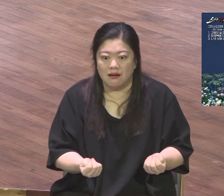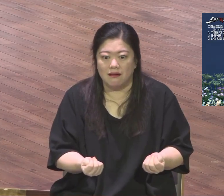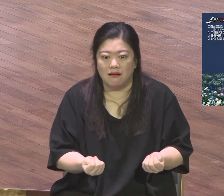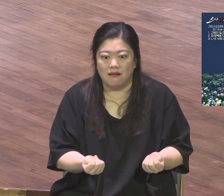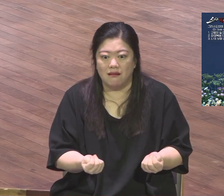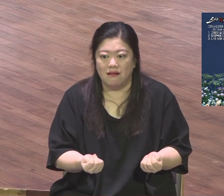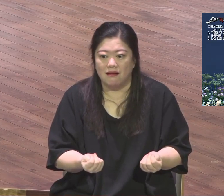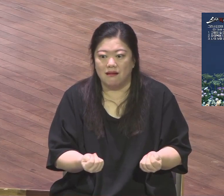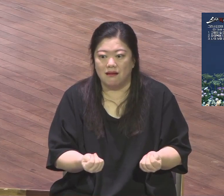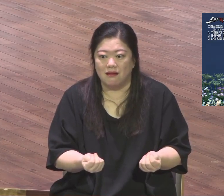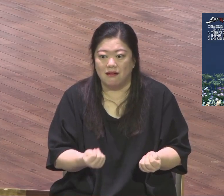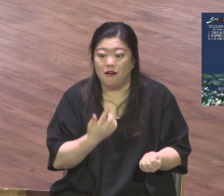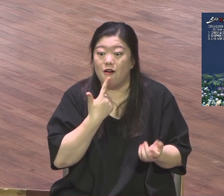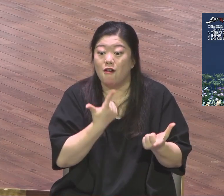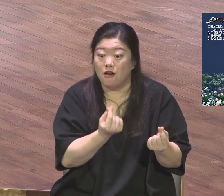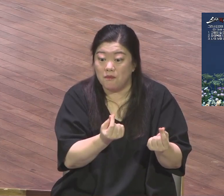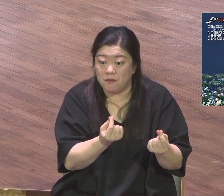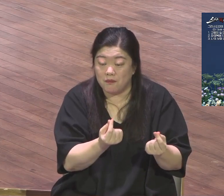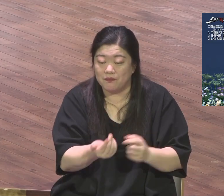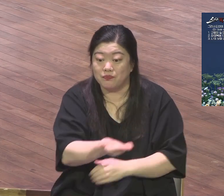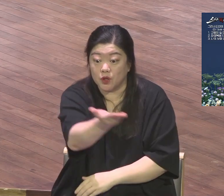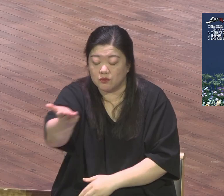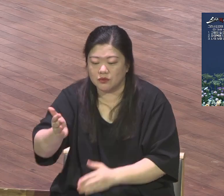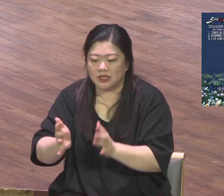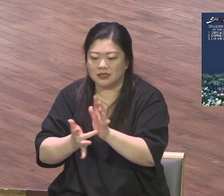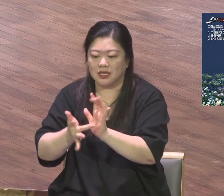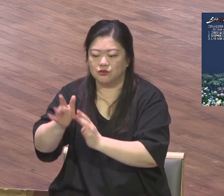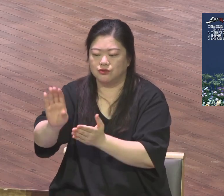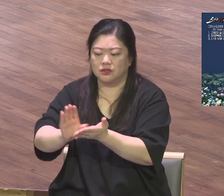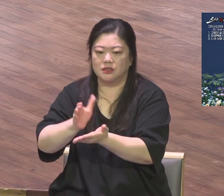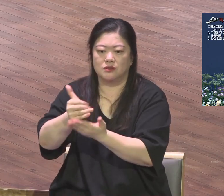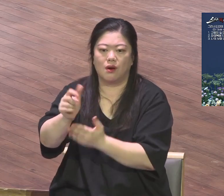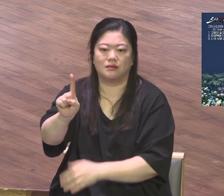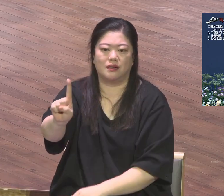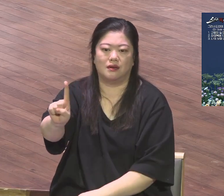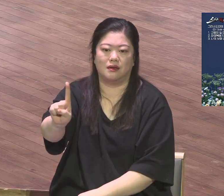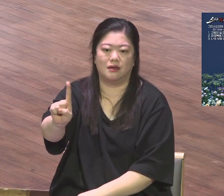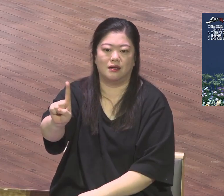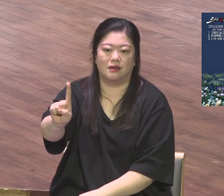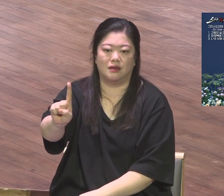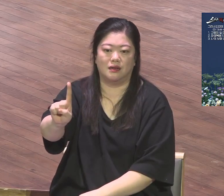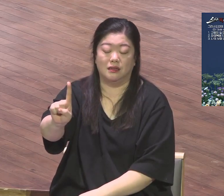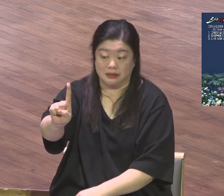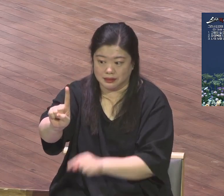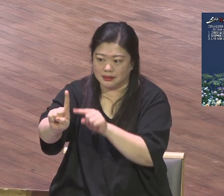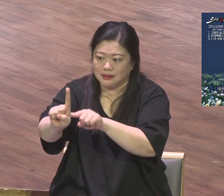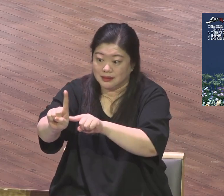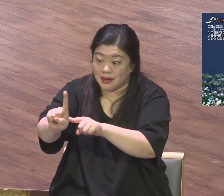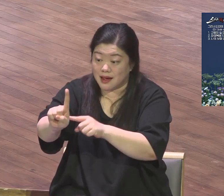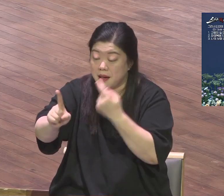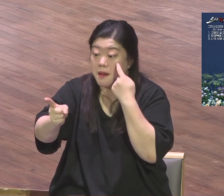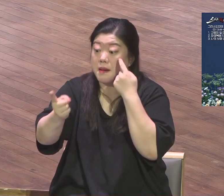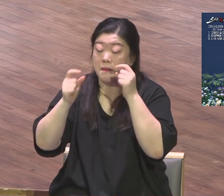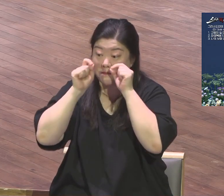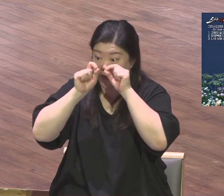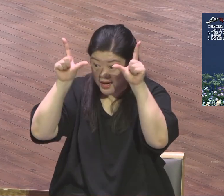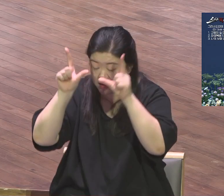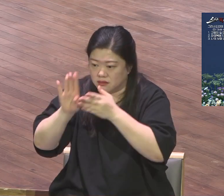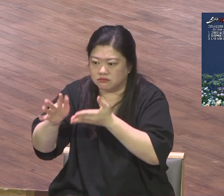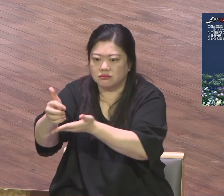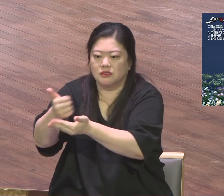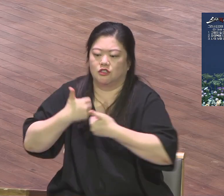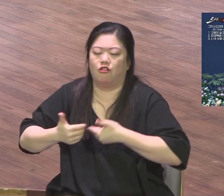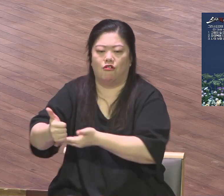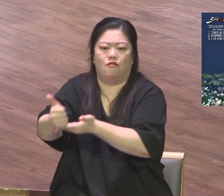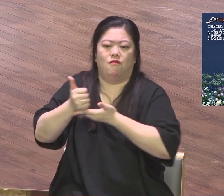예수 그리스도의 유일성, 우리 하나님께서 인간 구원의 유일한 통로로 제시하신 구원자 예수 그리스도,